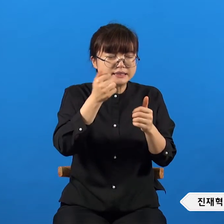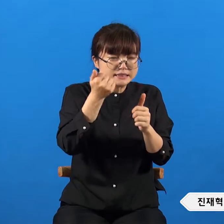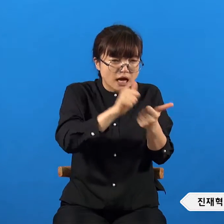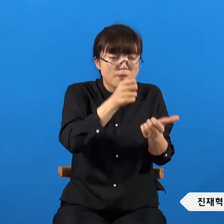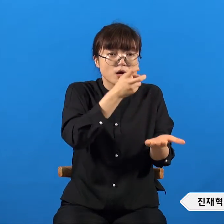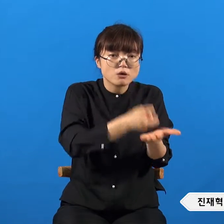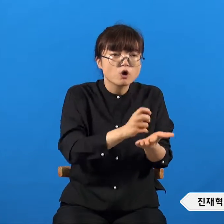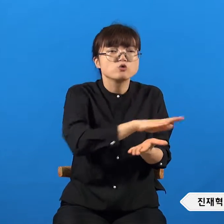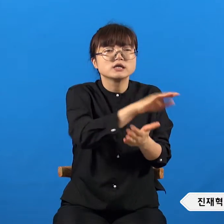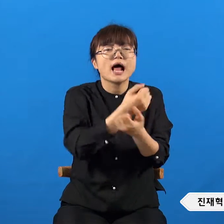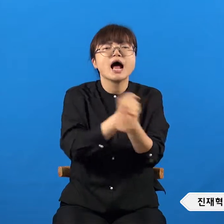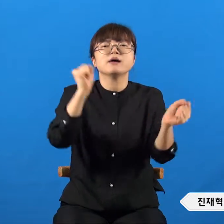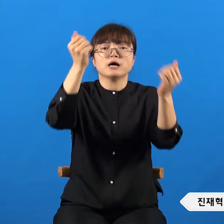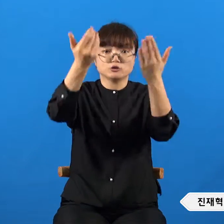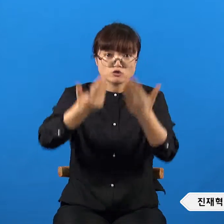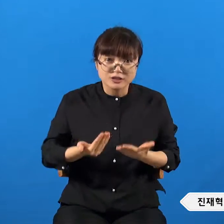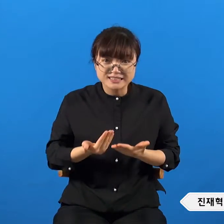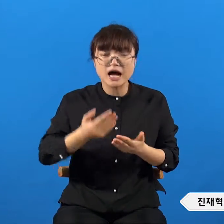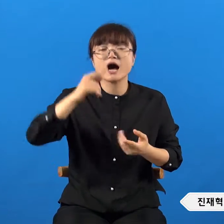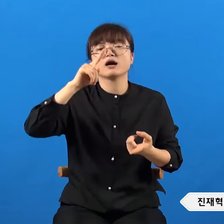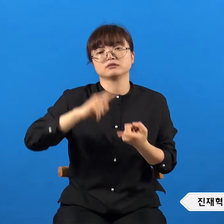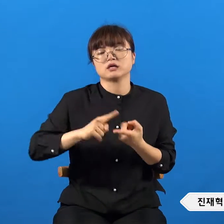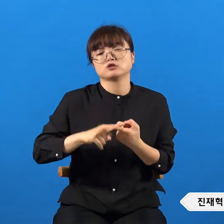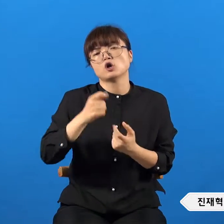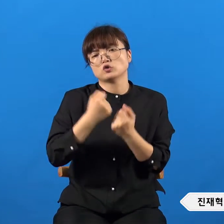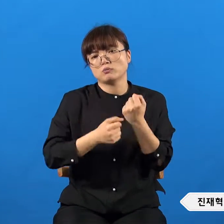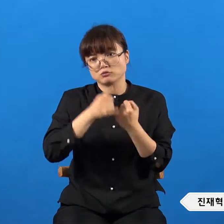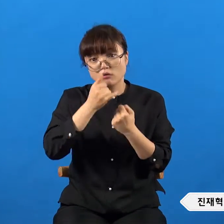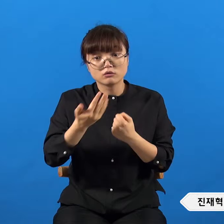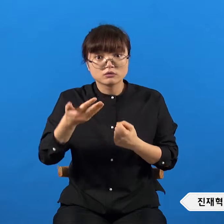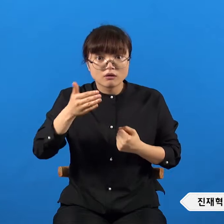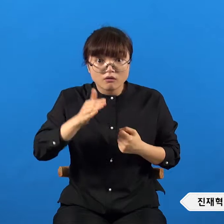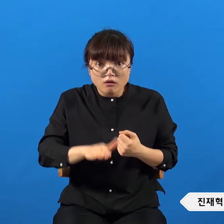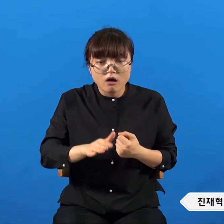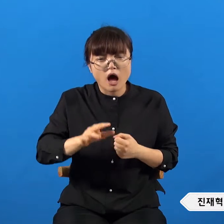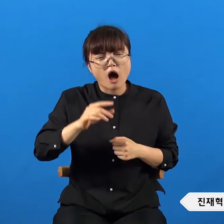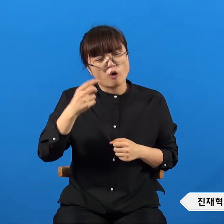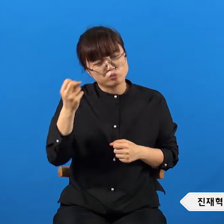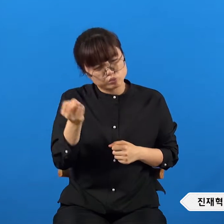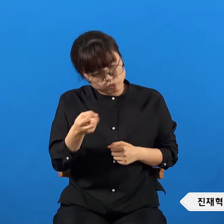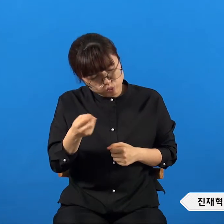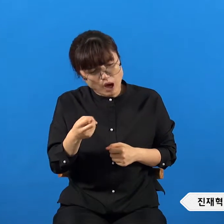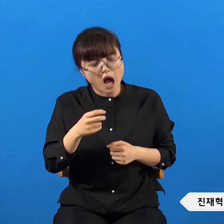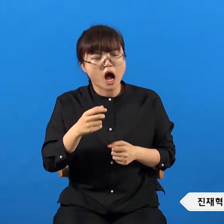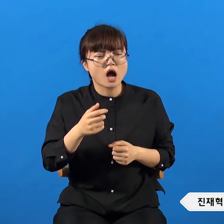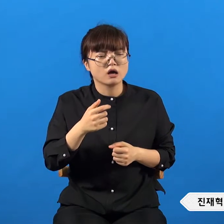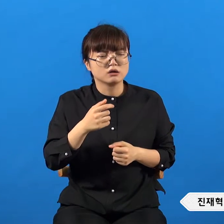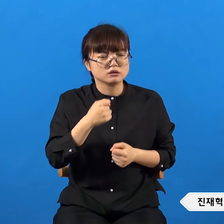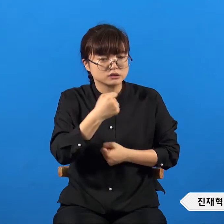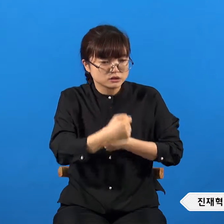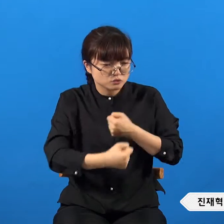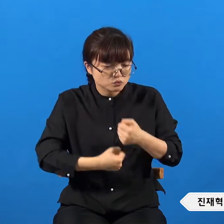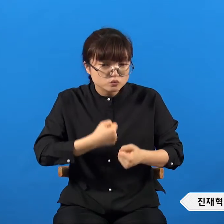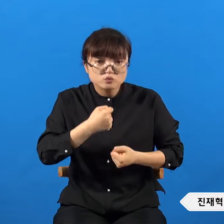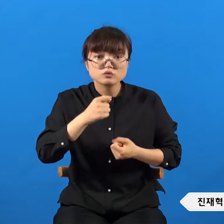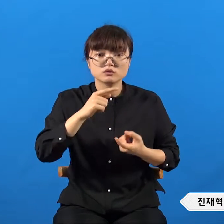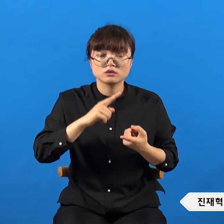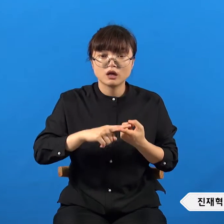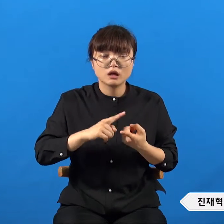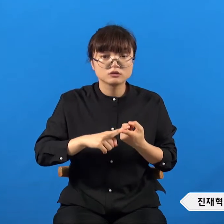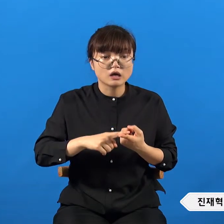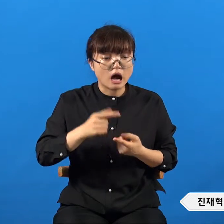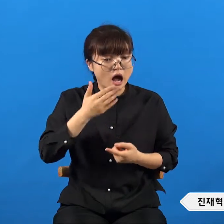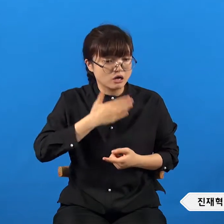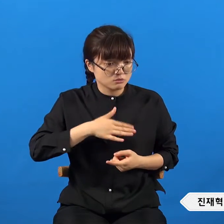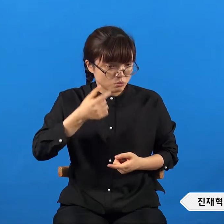법에서 우리를 해방시키셨다라고 말씀합니다. 그런데 아직도 너희가 자유라는 것을